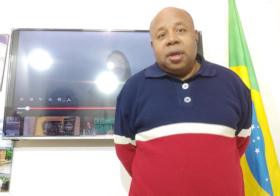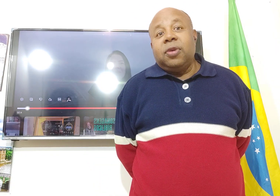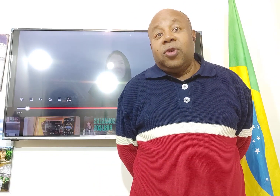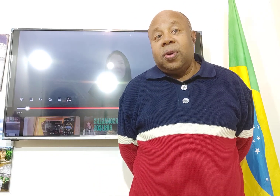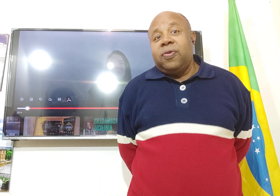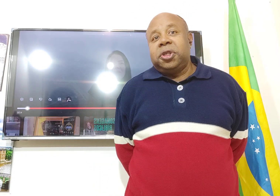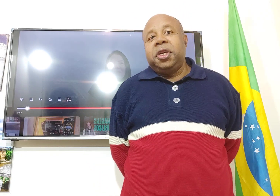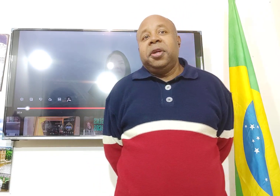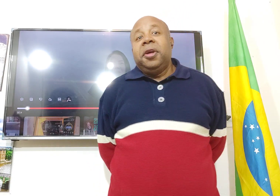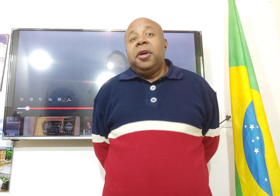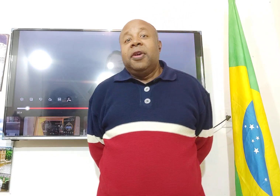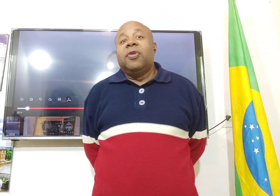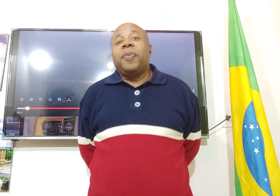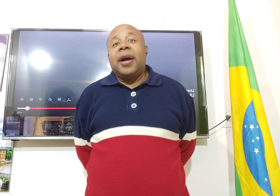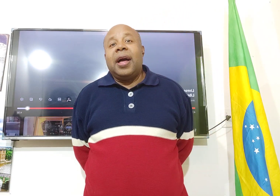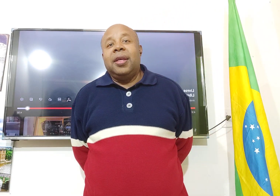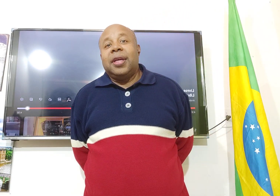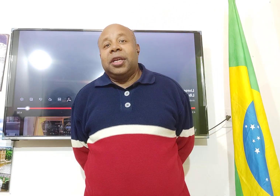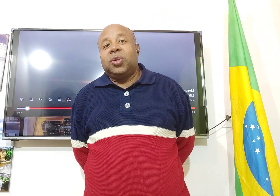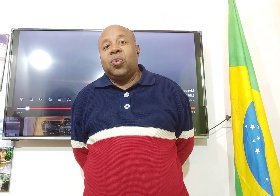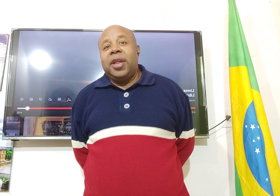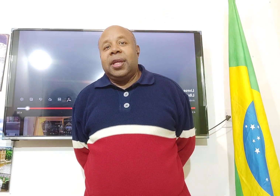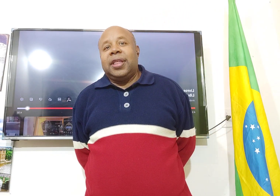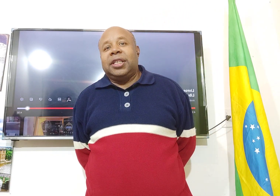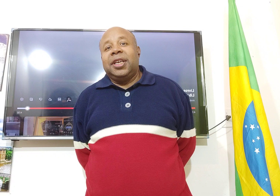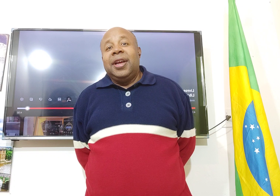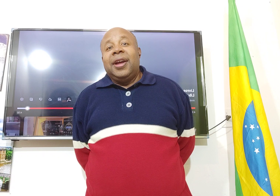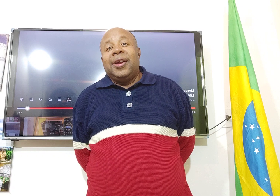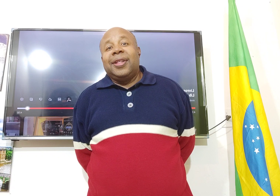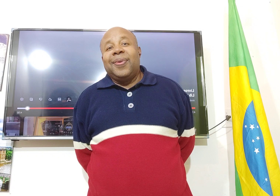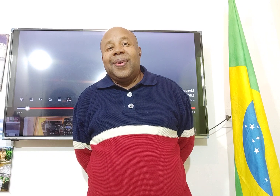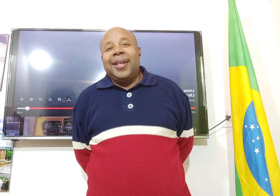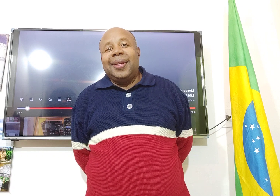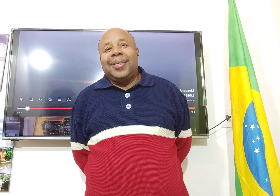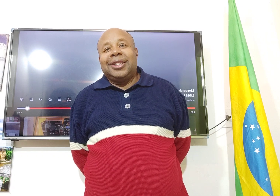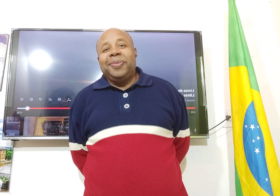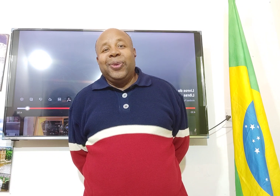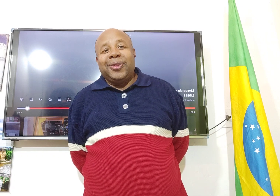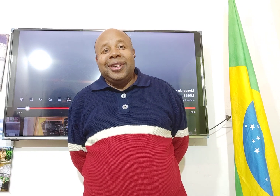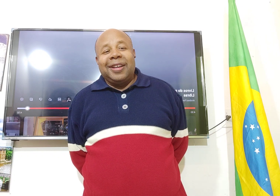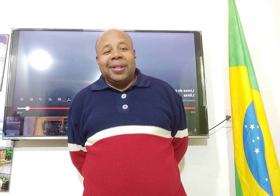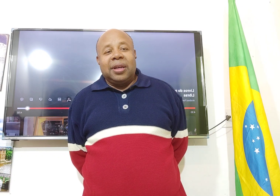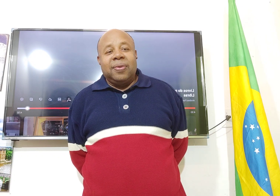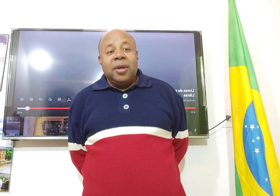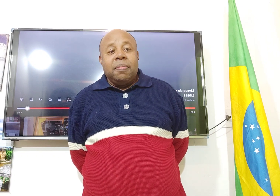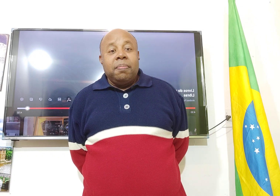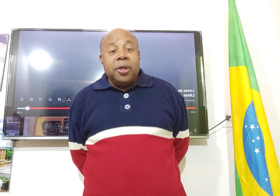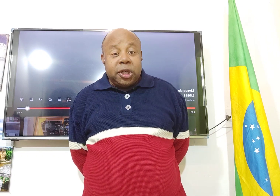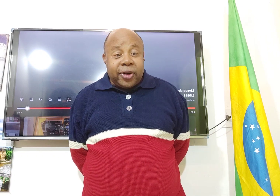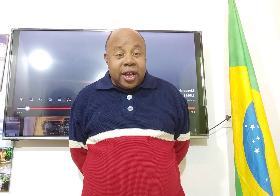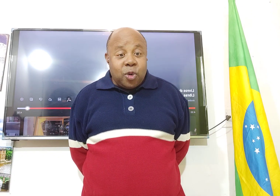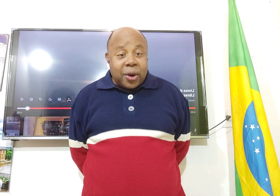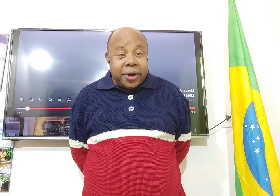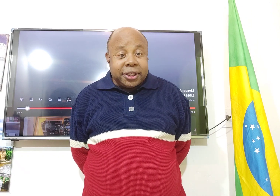Isso, eu vou pagar ali, você acha? Nós estamos com 47 minutos de gravação. Mas eu já falei alguma coisa